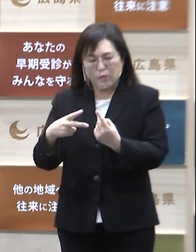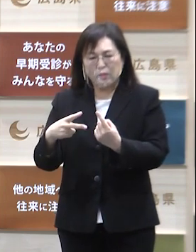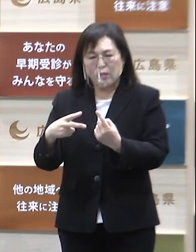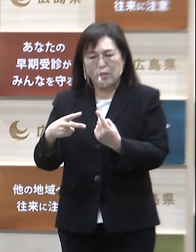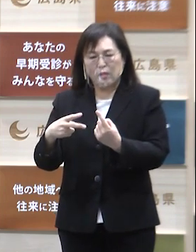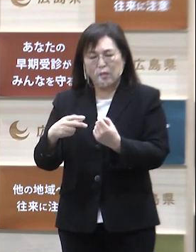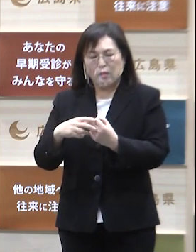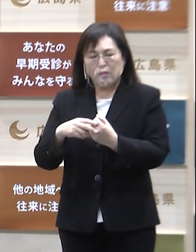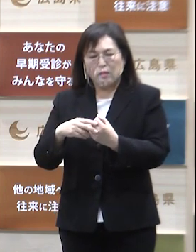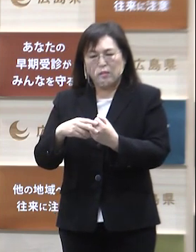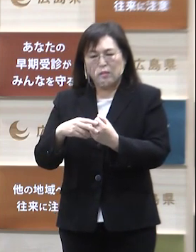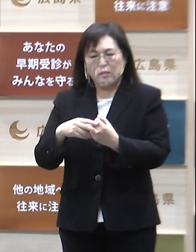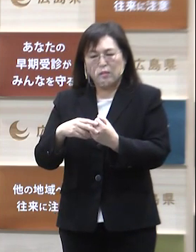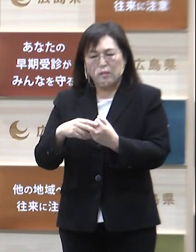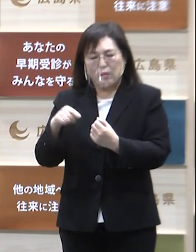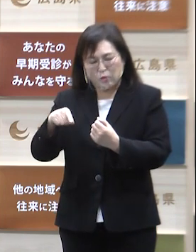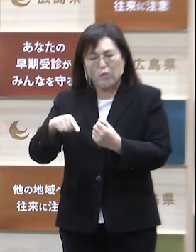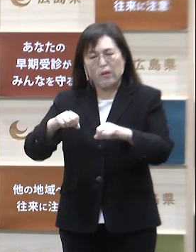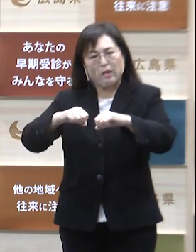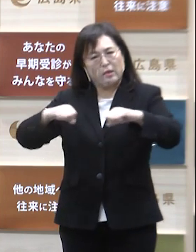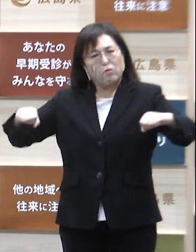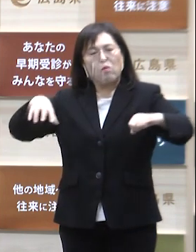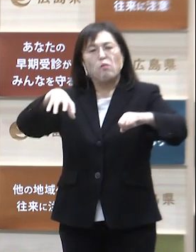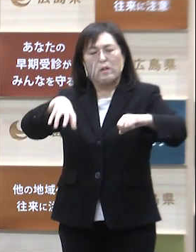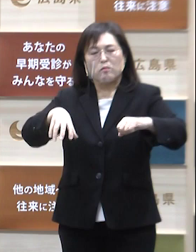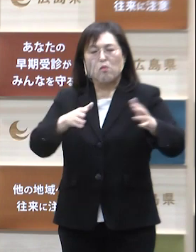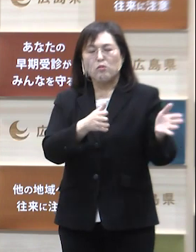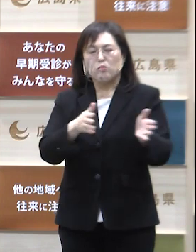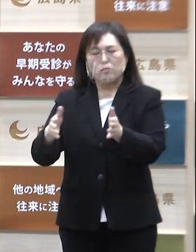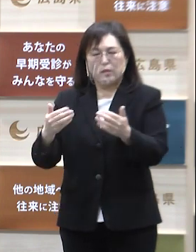の数、あるいは非常に大きな会場というのを用意する必要がある